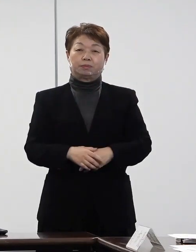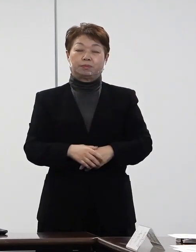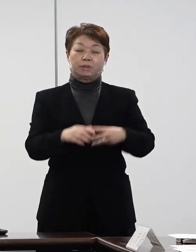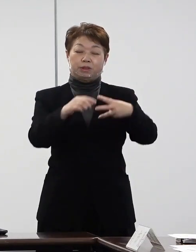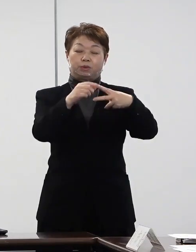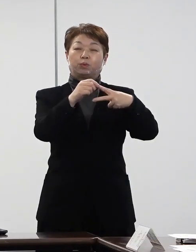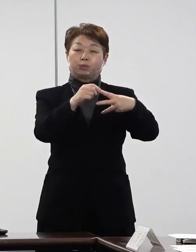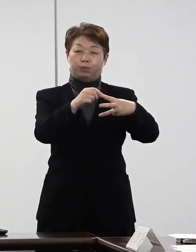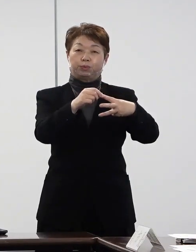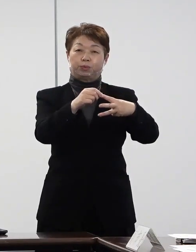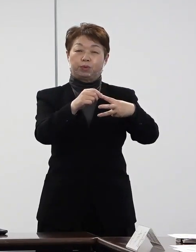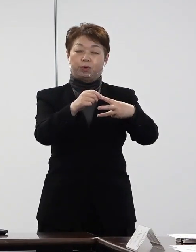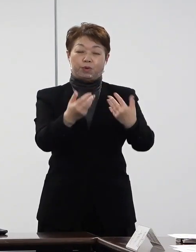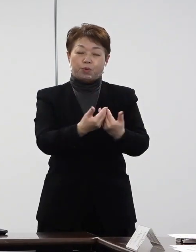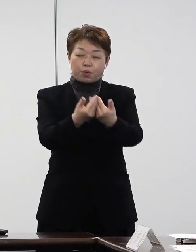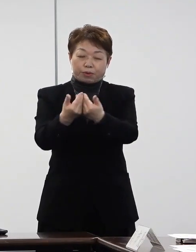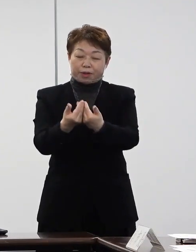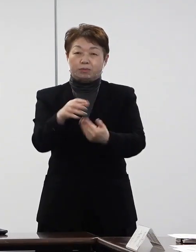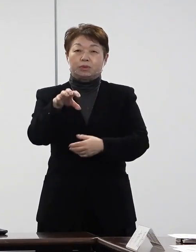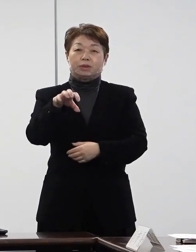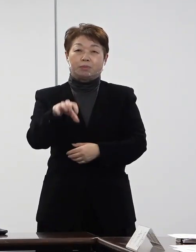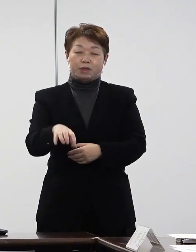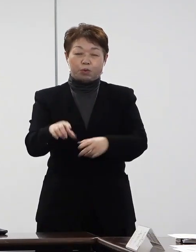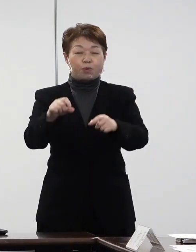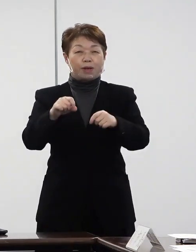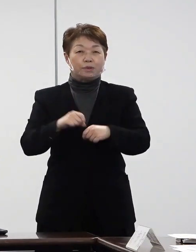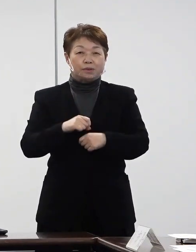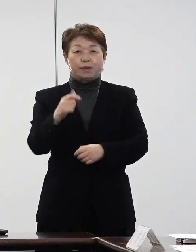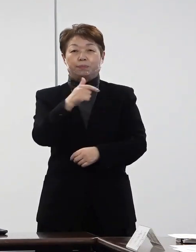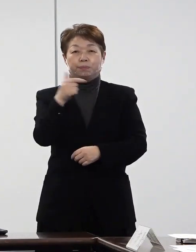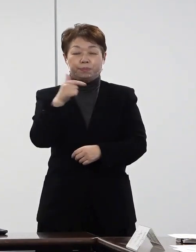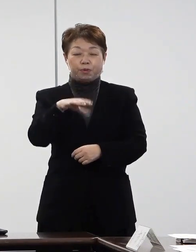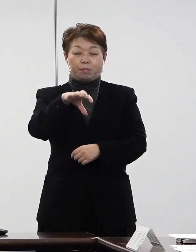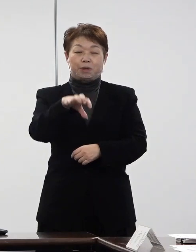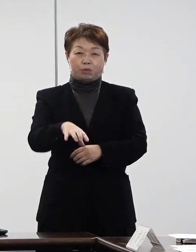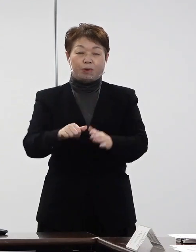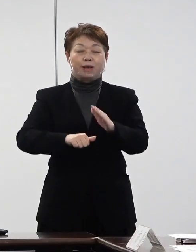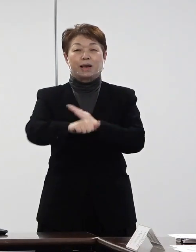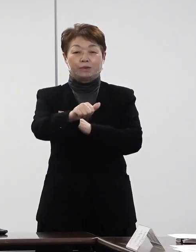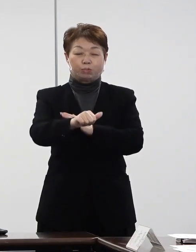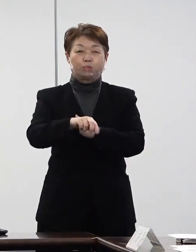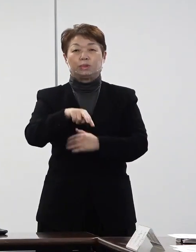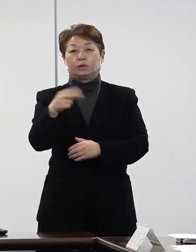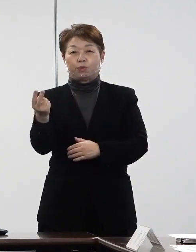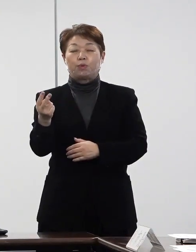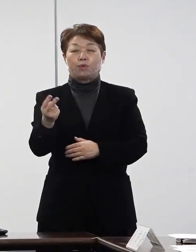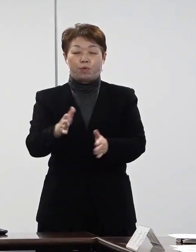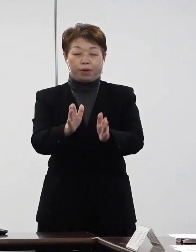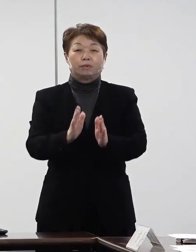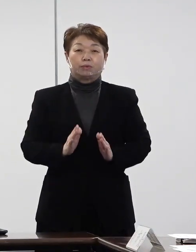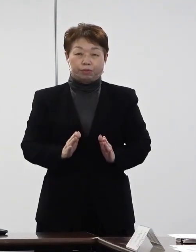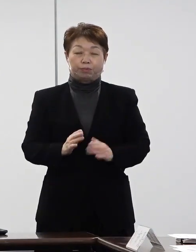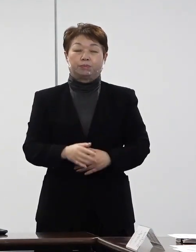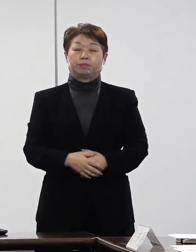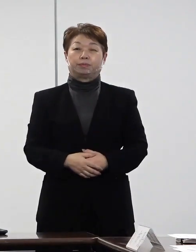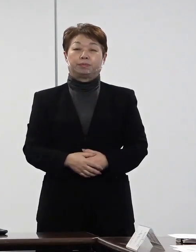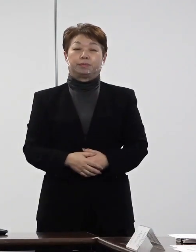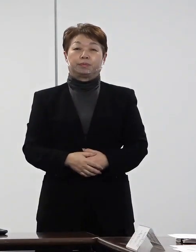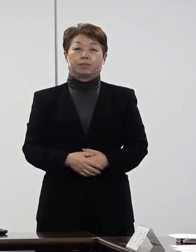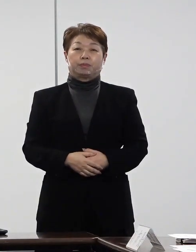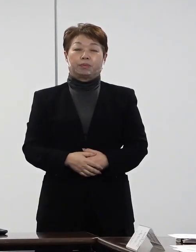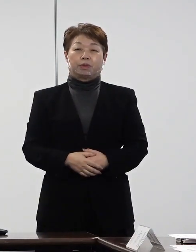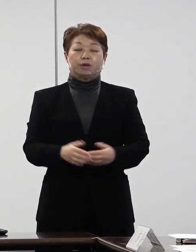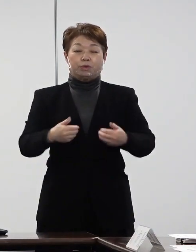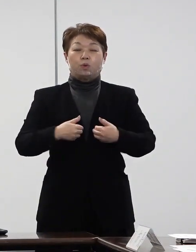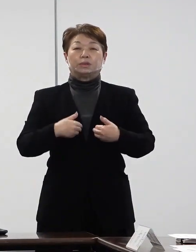1つ、混雑した場所や感染リスクが高い場所への外出移動を自粛することや、不要